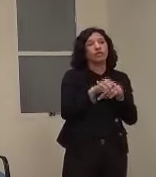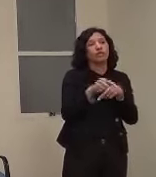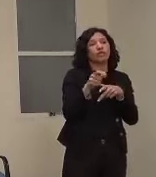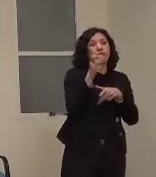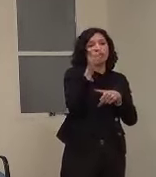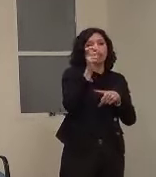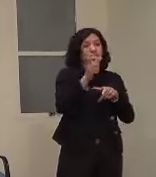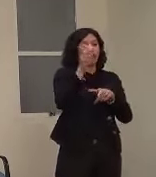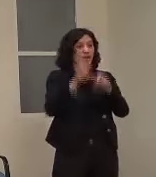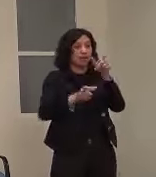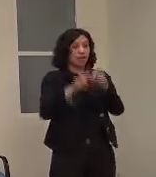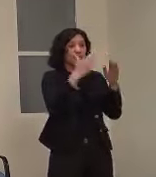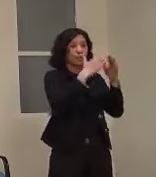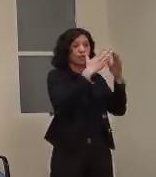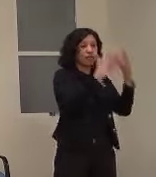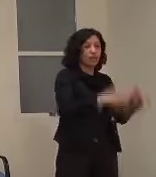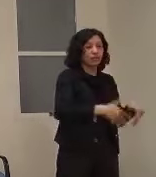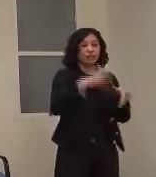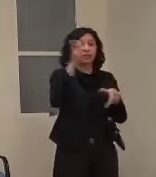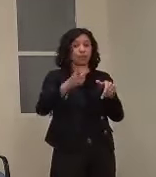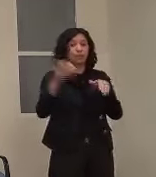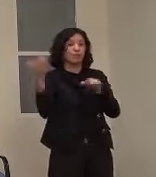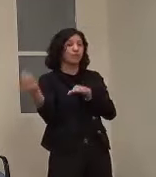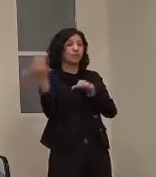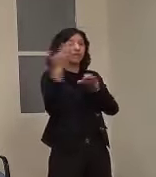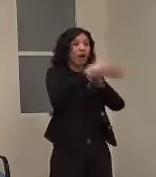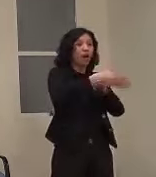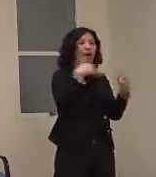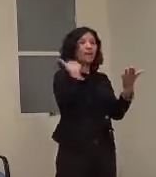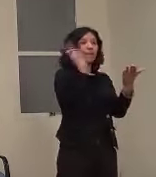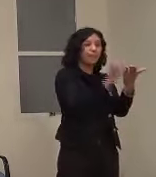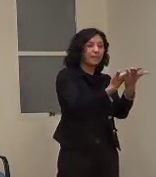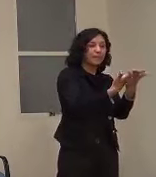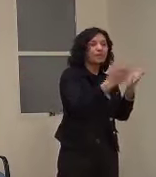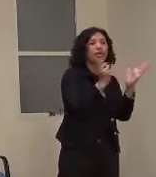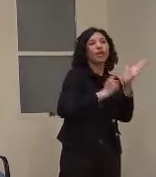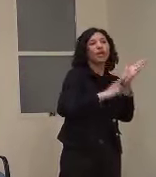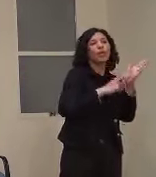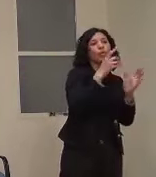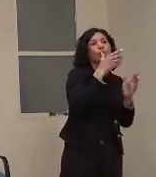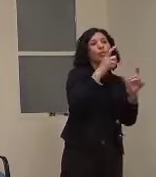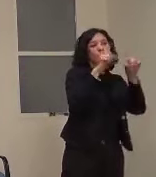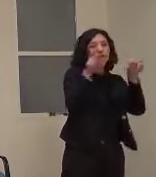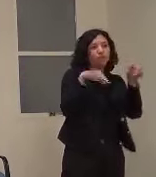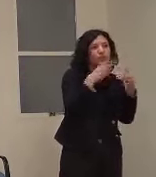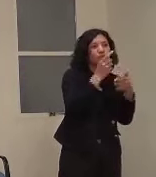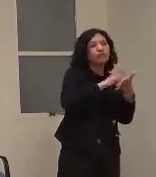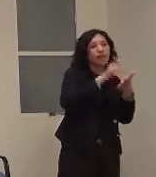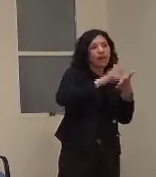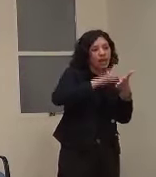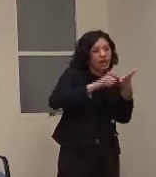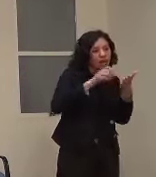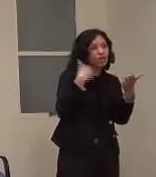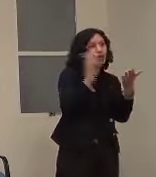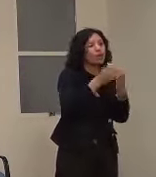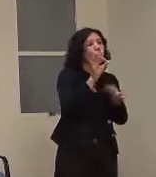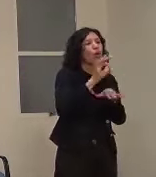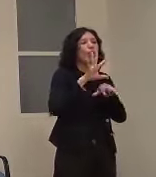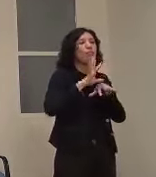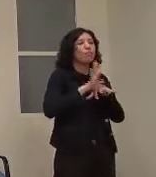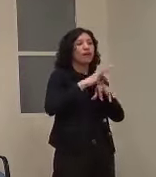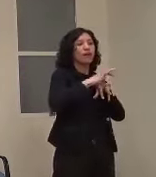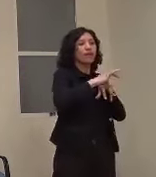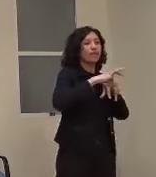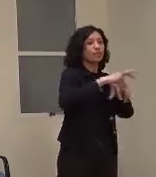que se acercan a la casa rosada para presentar alguna documentación alguna carta o realizar alguna visita en el